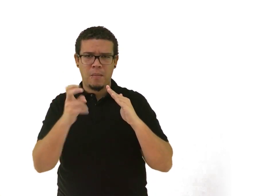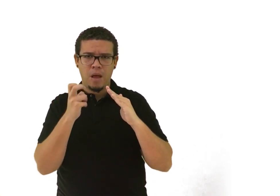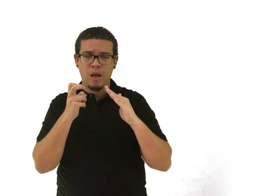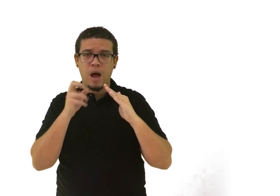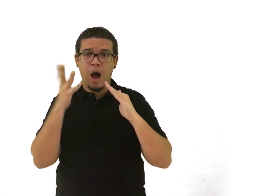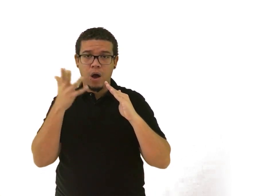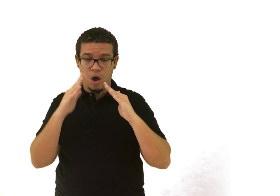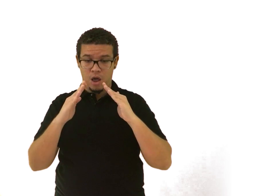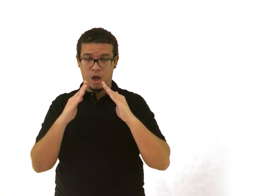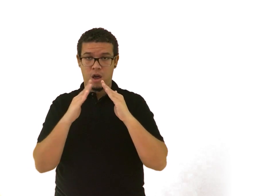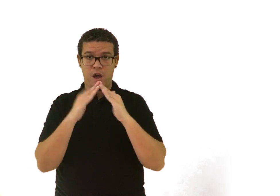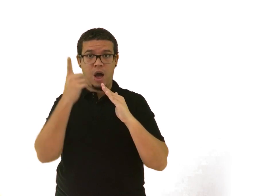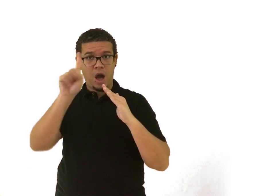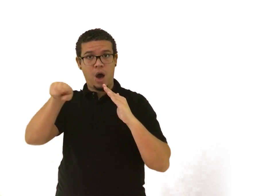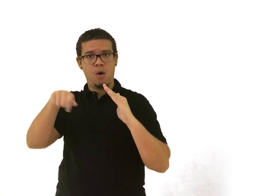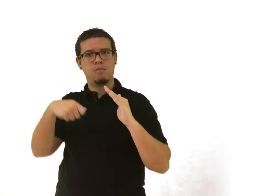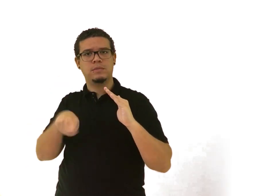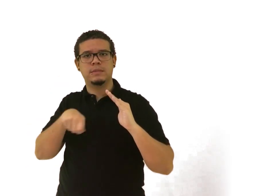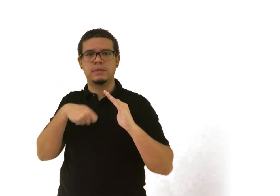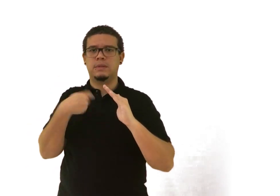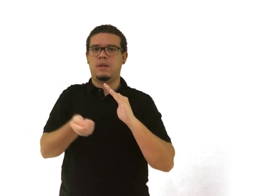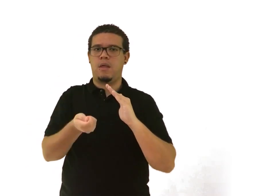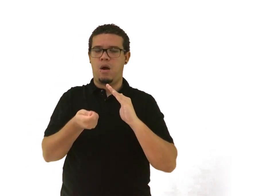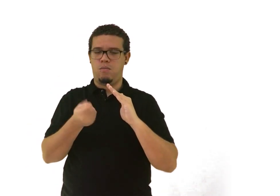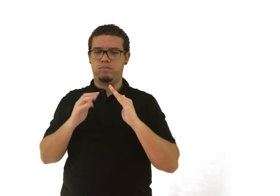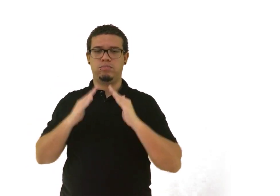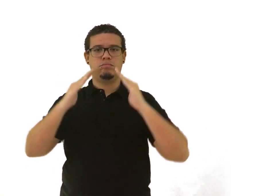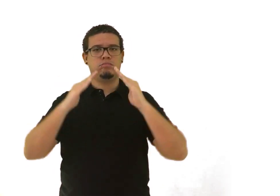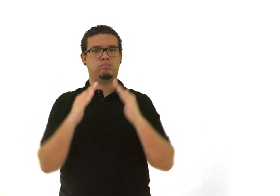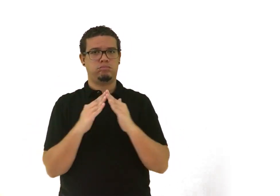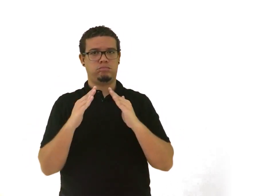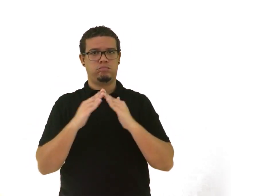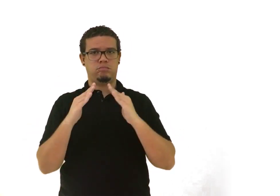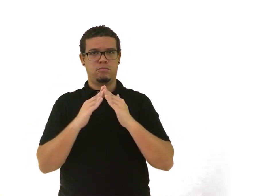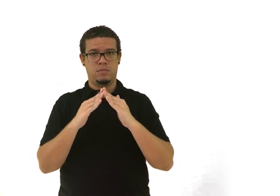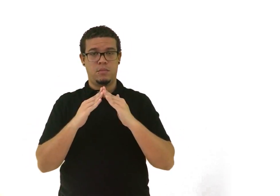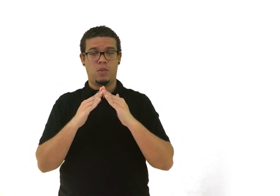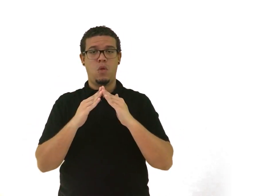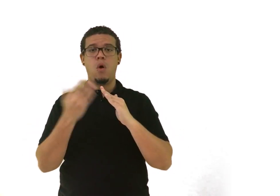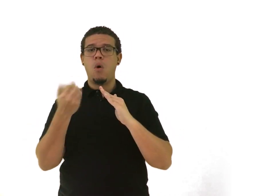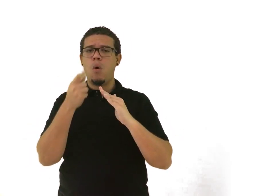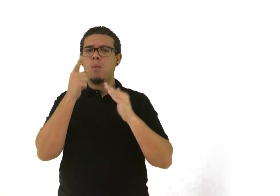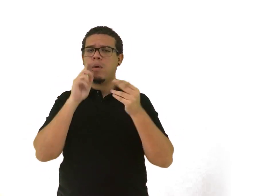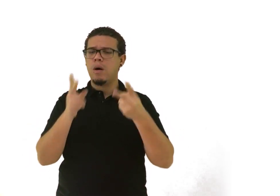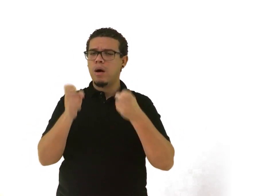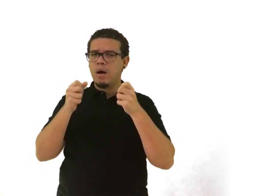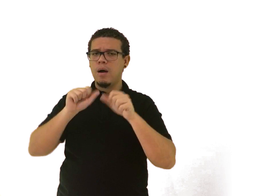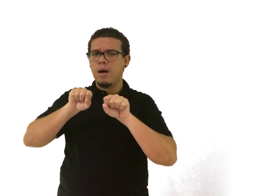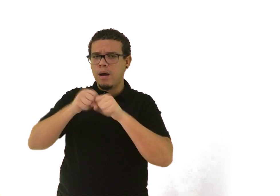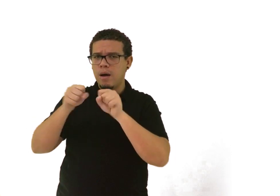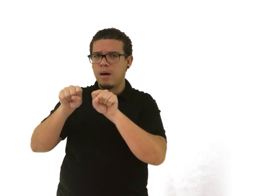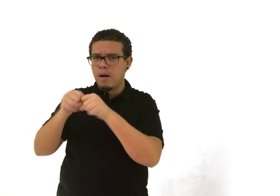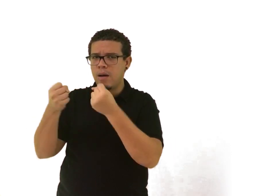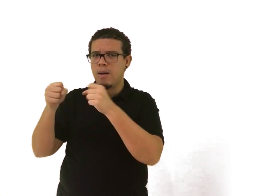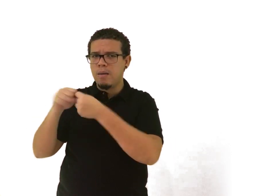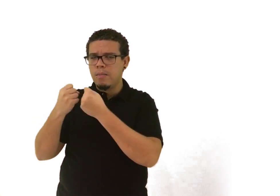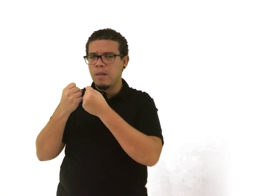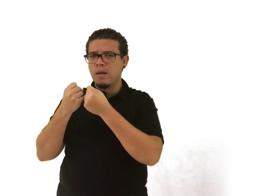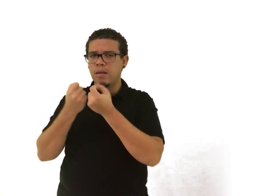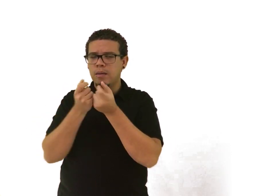Esse é o movimento. Então, vocês perceberam? Para a produção do sinal, casa, né? Então, a